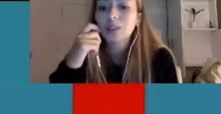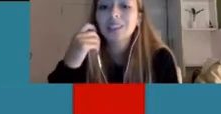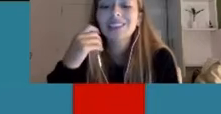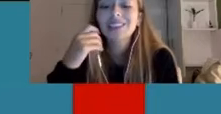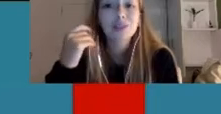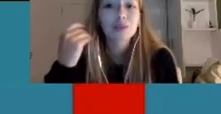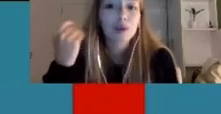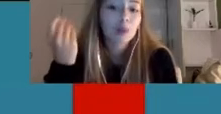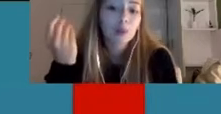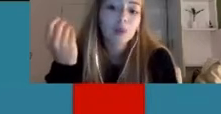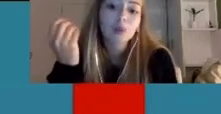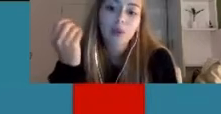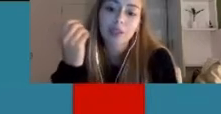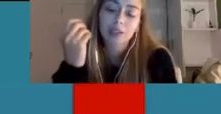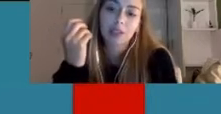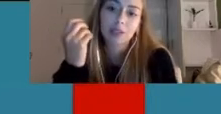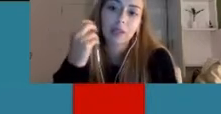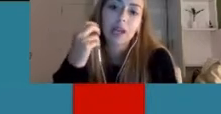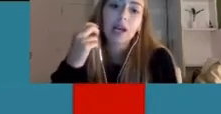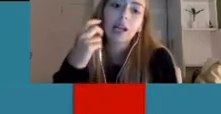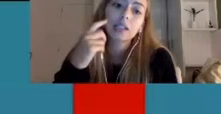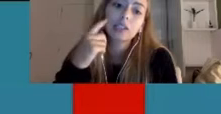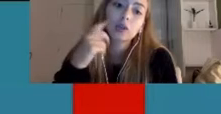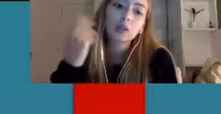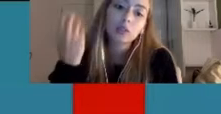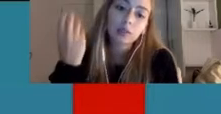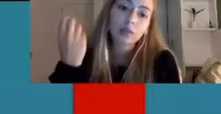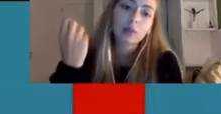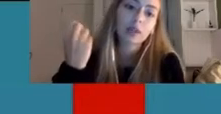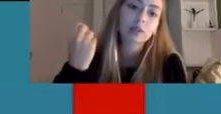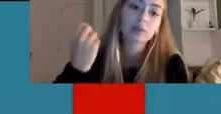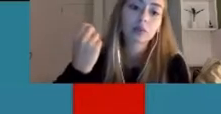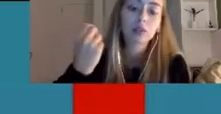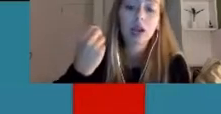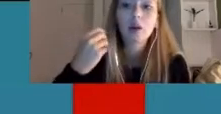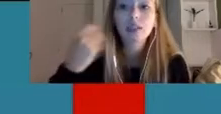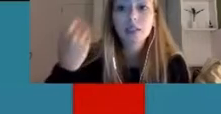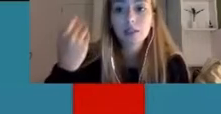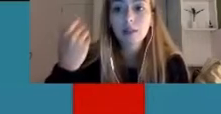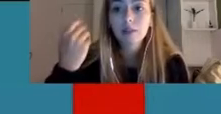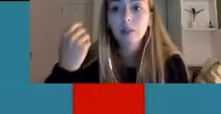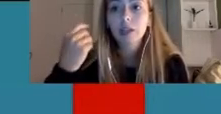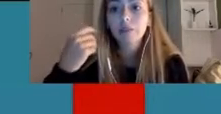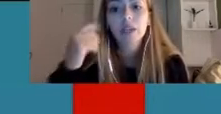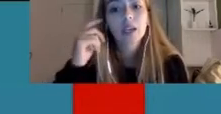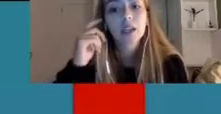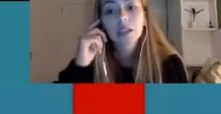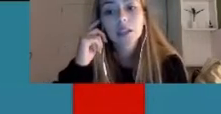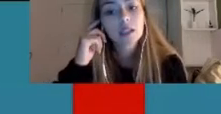surdos ainda se dá de uma forma muito desorganizada. Além disso, outro desafio para a inclusão social é a aceitação da